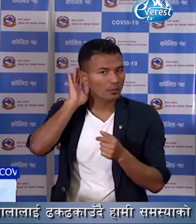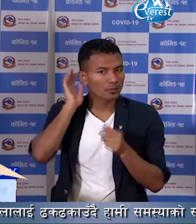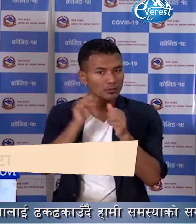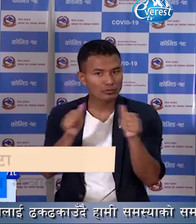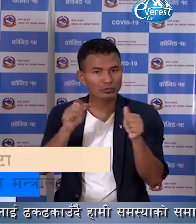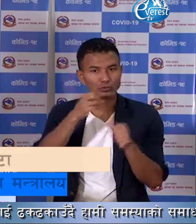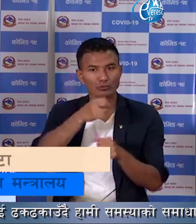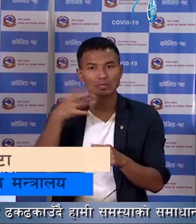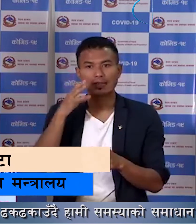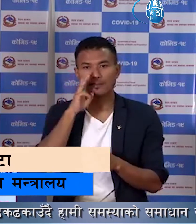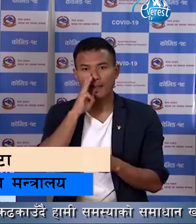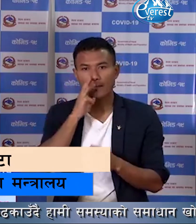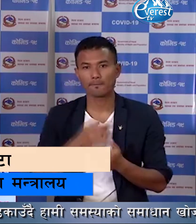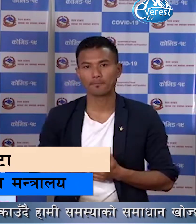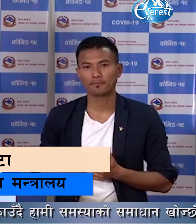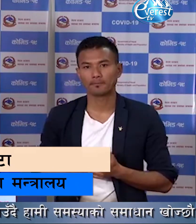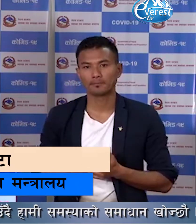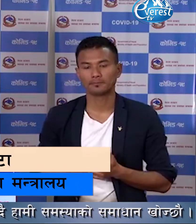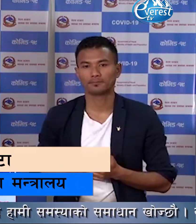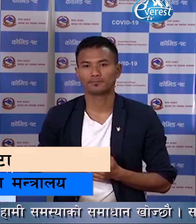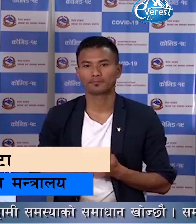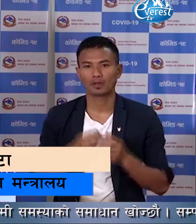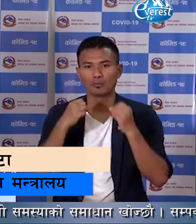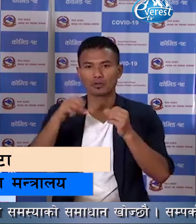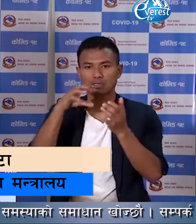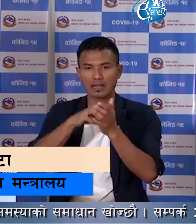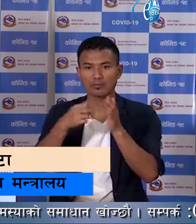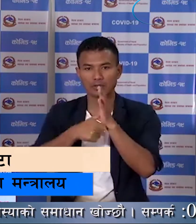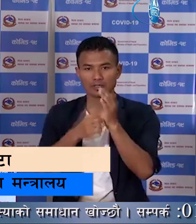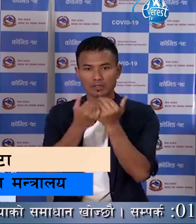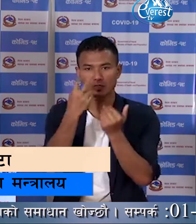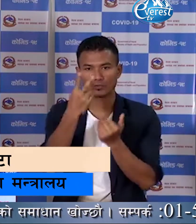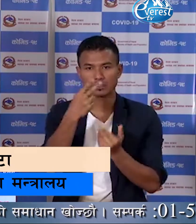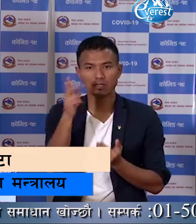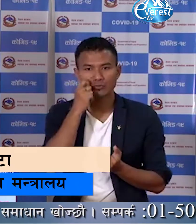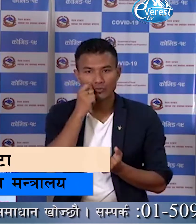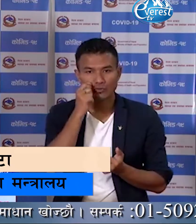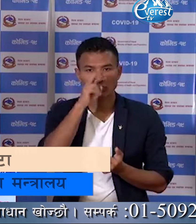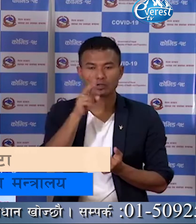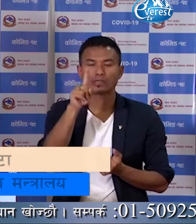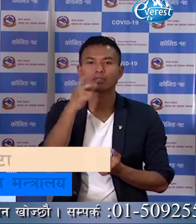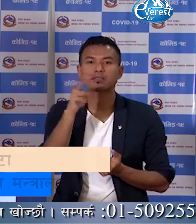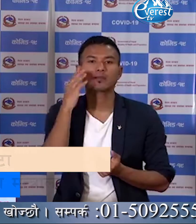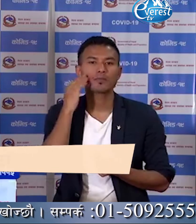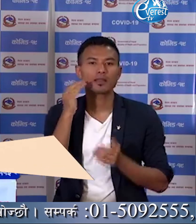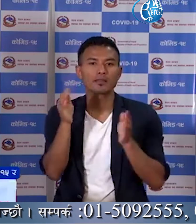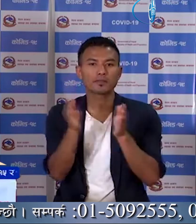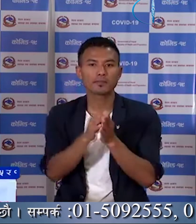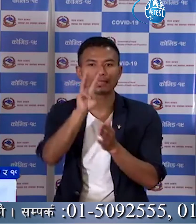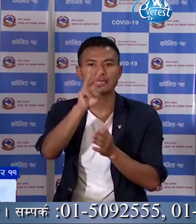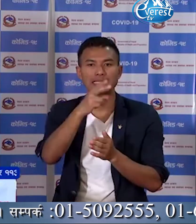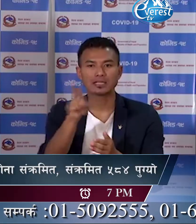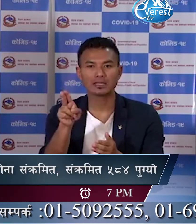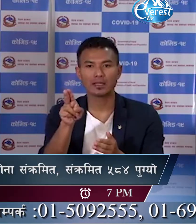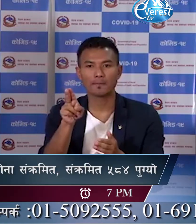अनुसार सुर्खेतमा पनि त्यहाँको प्रयोगशालामा परीक्षण गर्दा 2 पुरुष र 1 महिला गरी